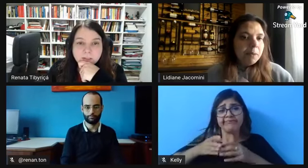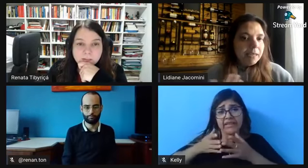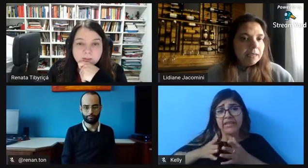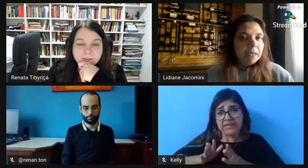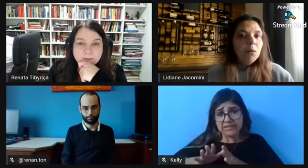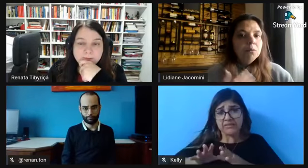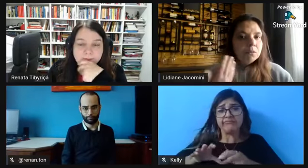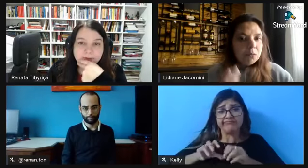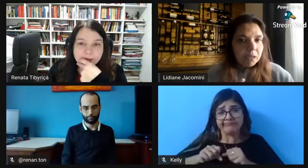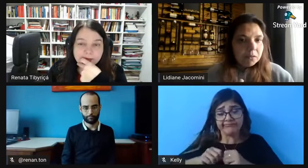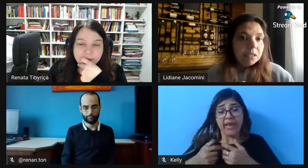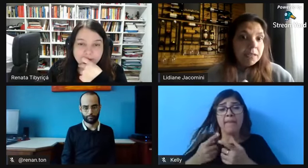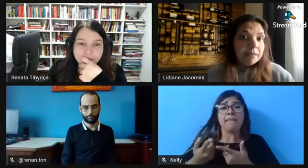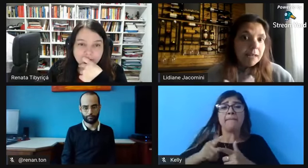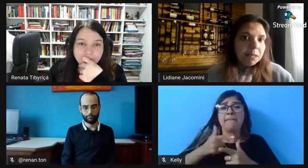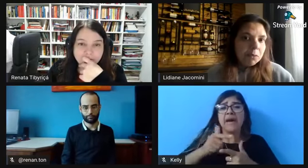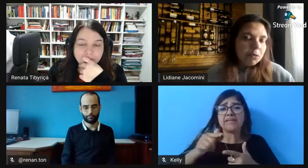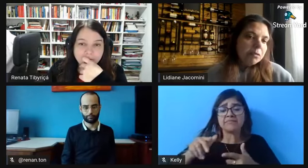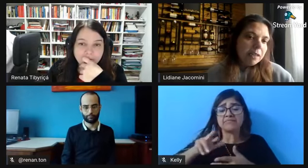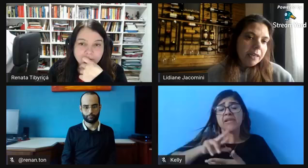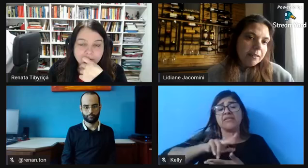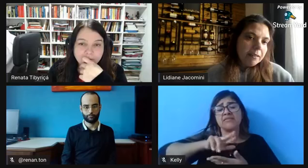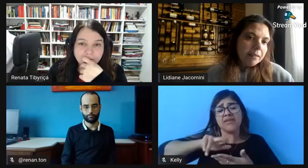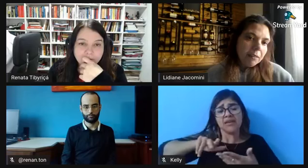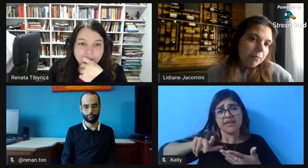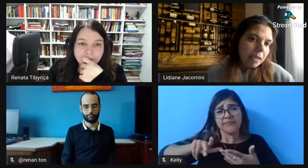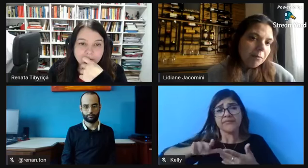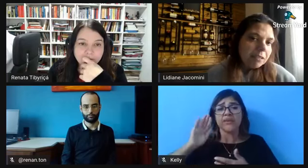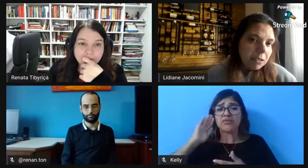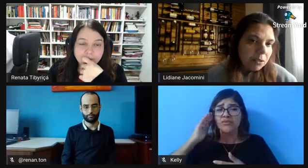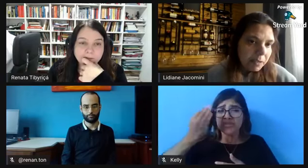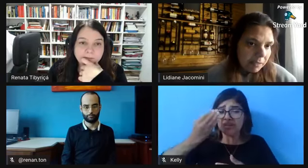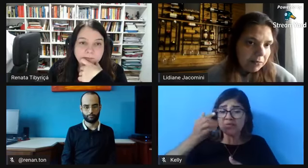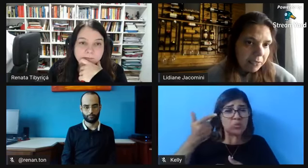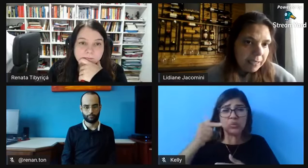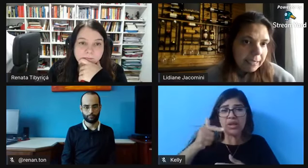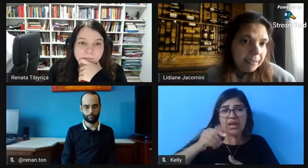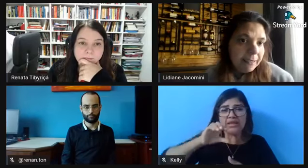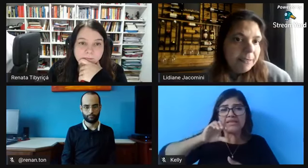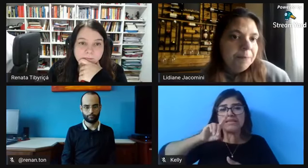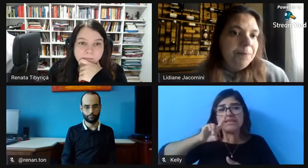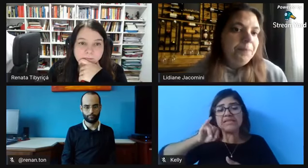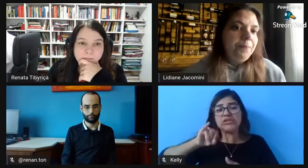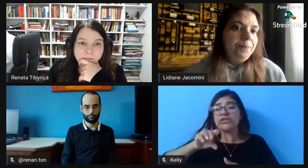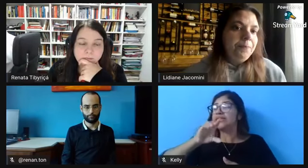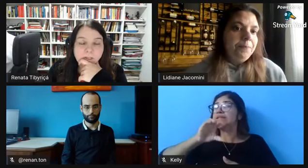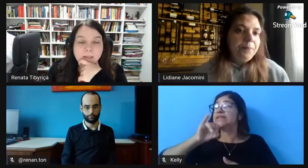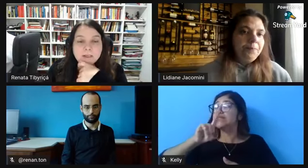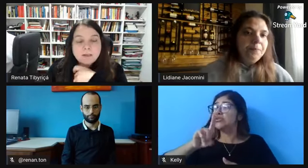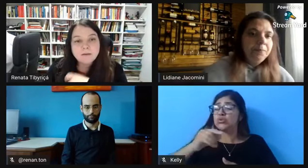você explicar que tem outras correlações, e até mesmo a surdo-cegueira, não tem uma CID específica, né?